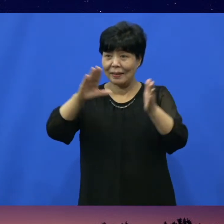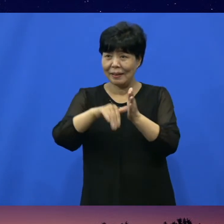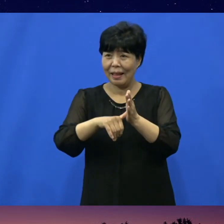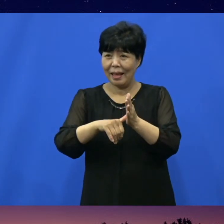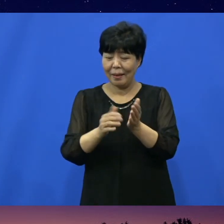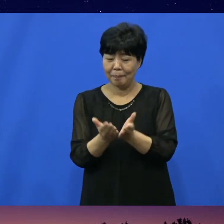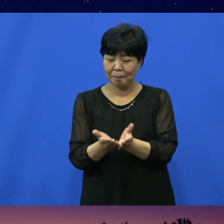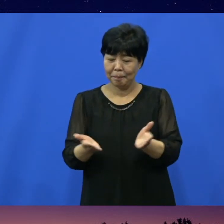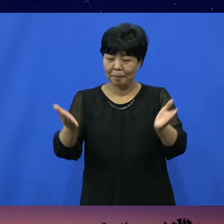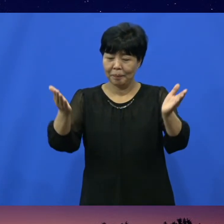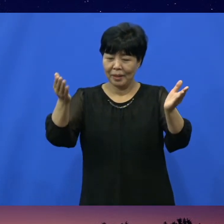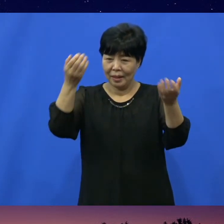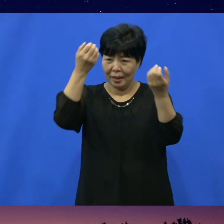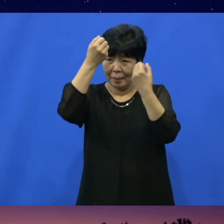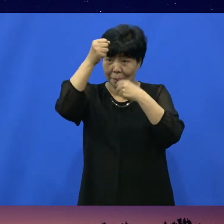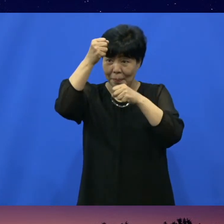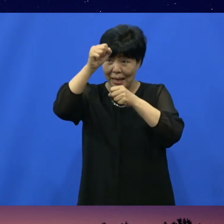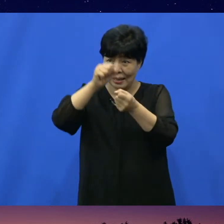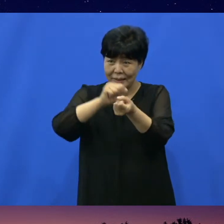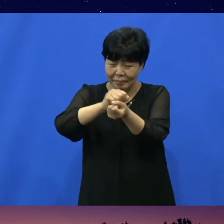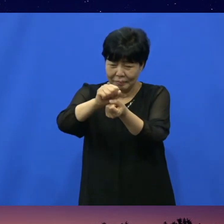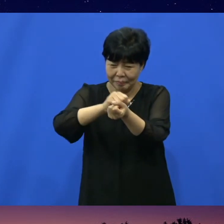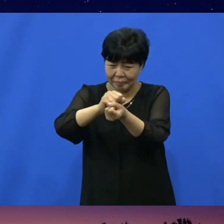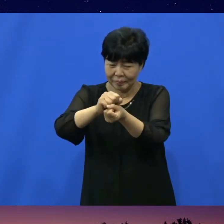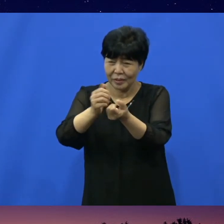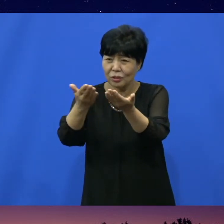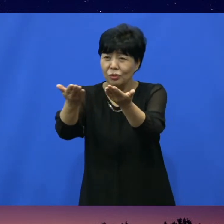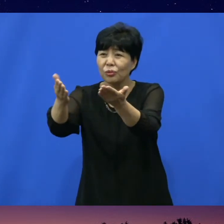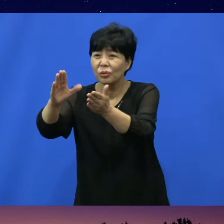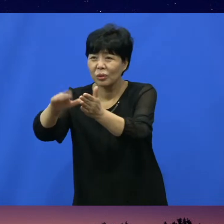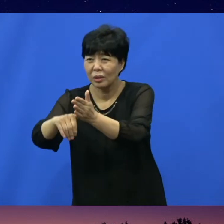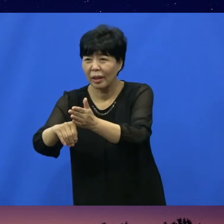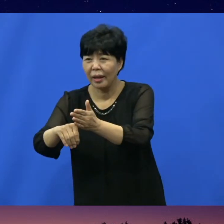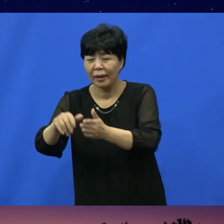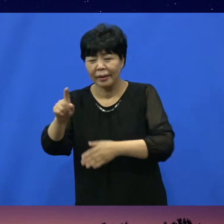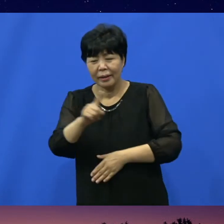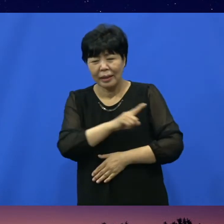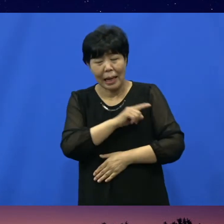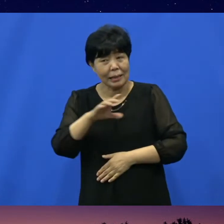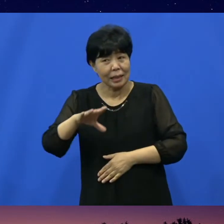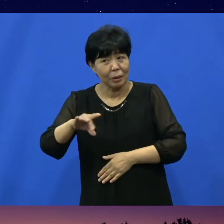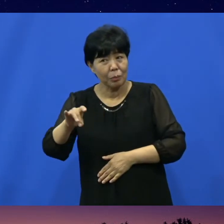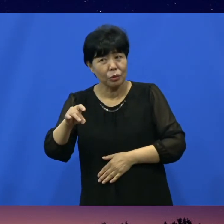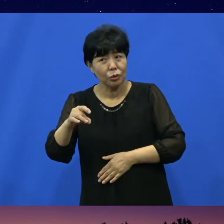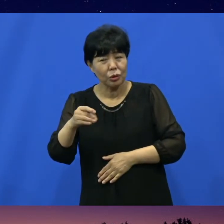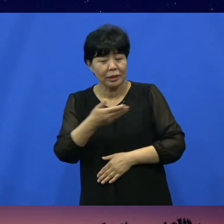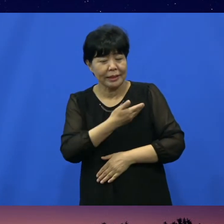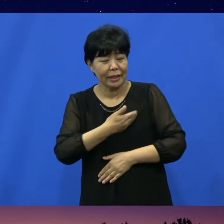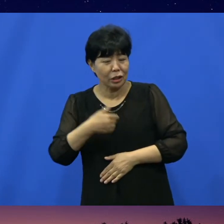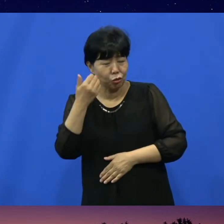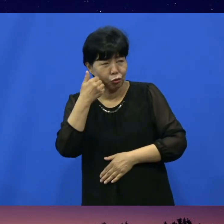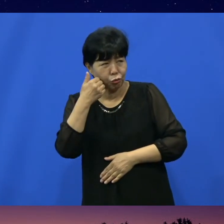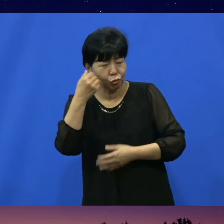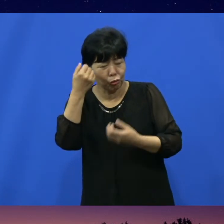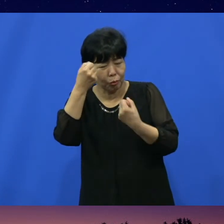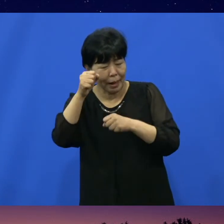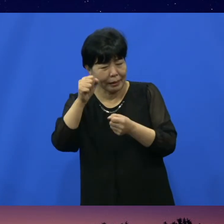씻을 때 예수님은 아마도 가룟유다의 발을 가장 먼저 씻어 주었을 것이다.